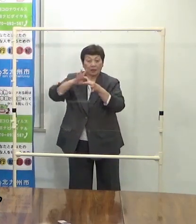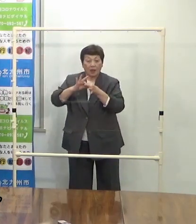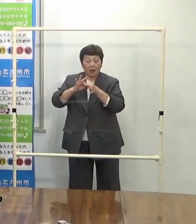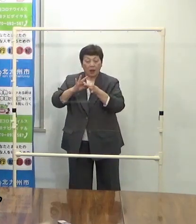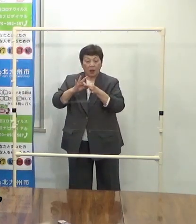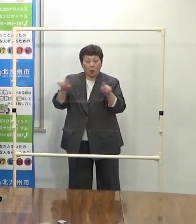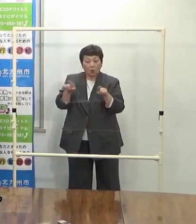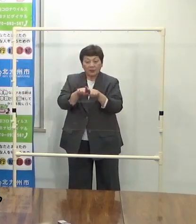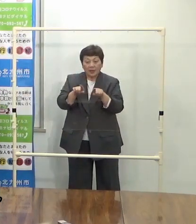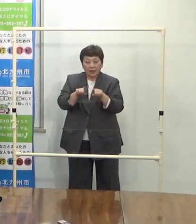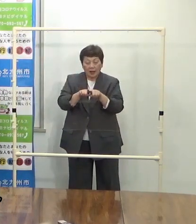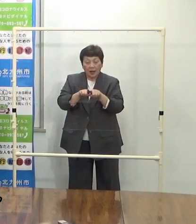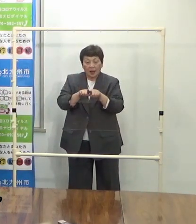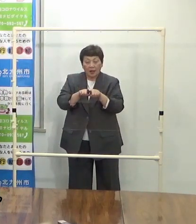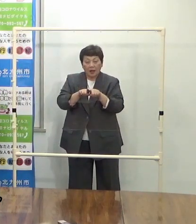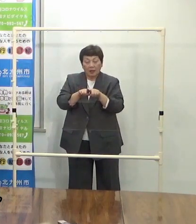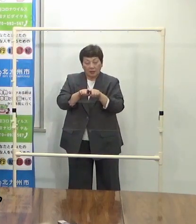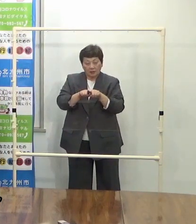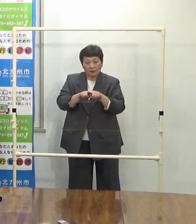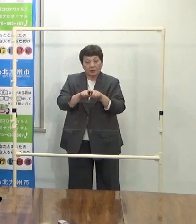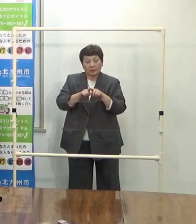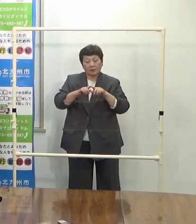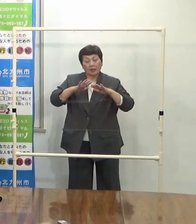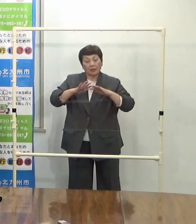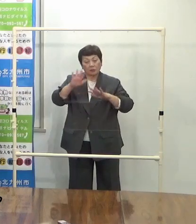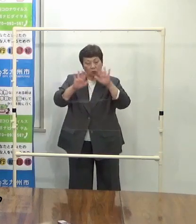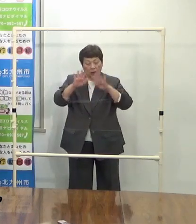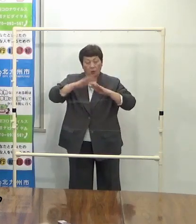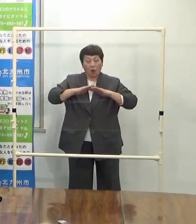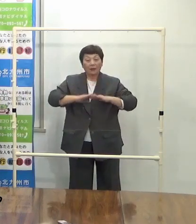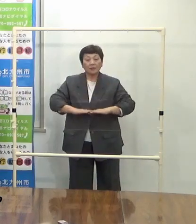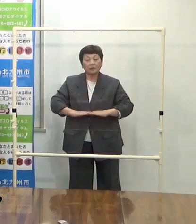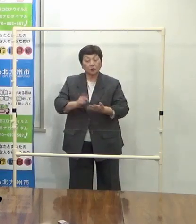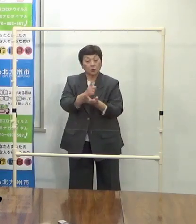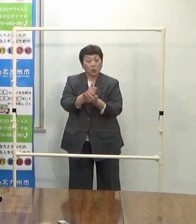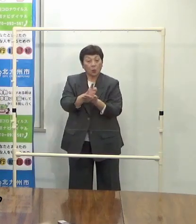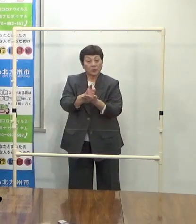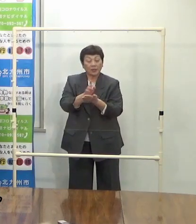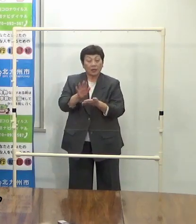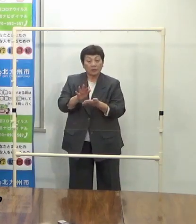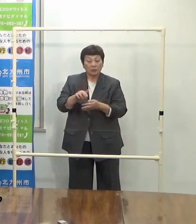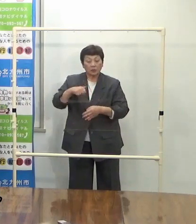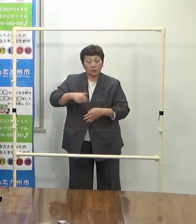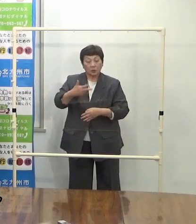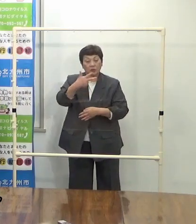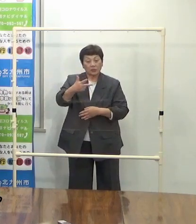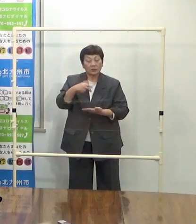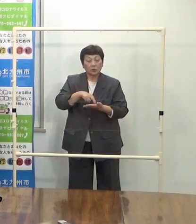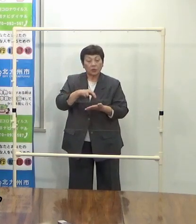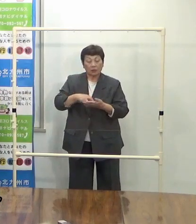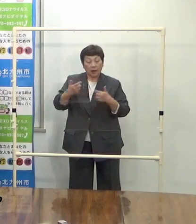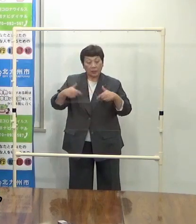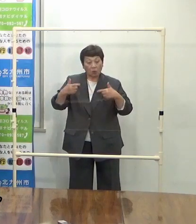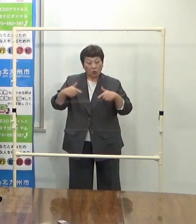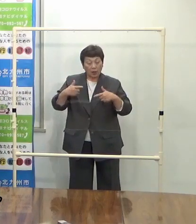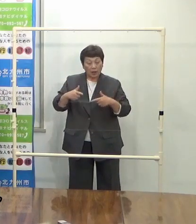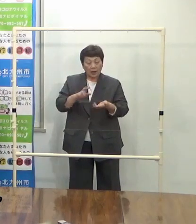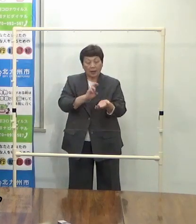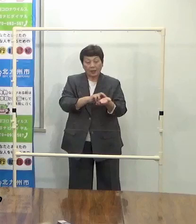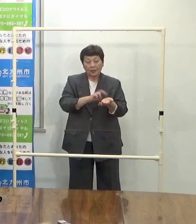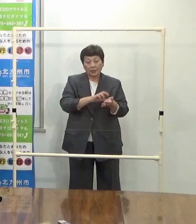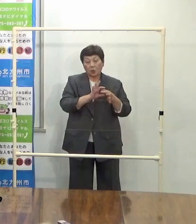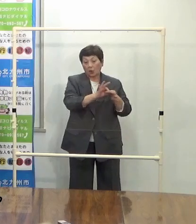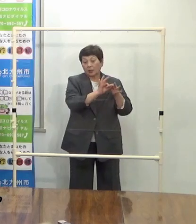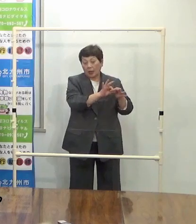それを安定させるという方針になっておりまして、市としてはですね、日頃から医療機関と